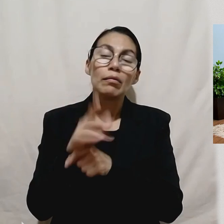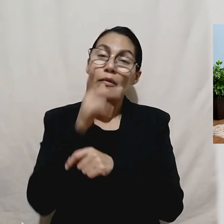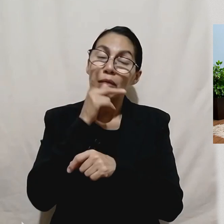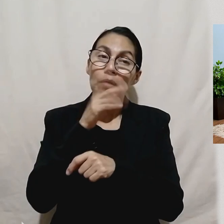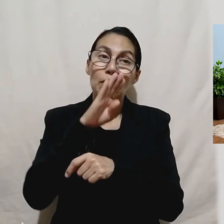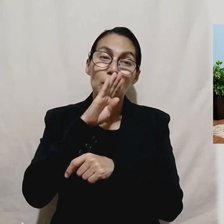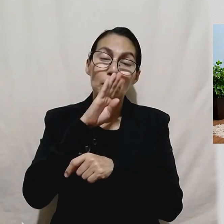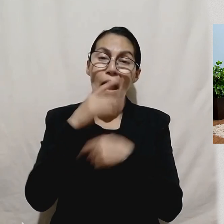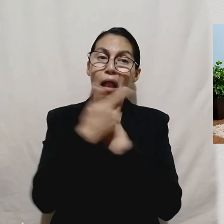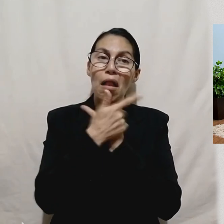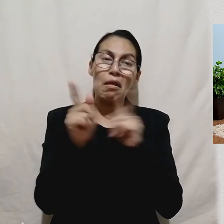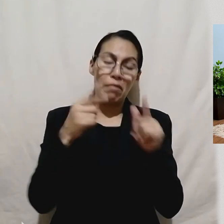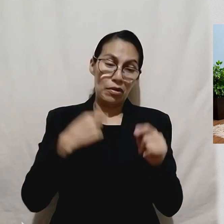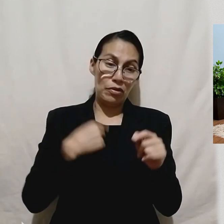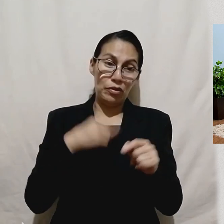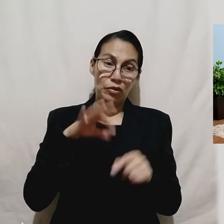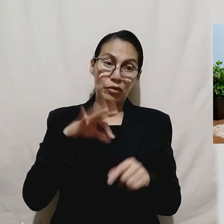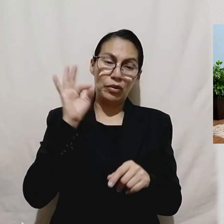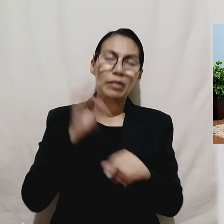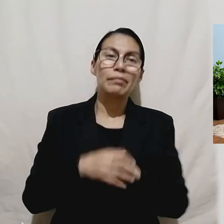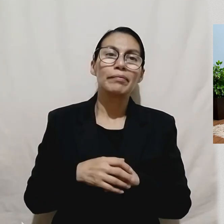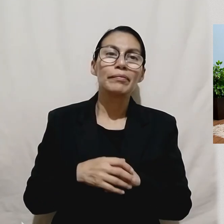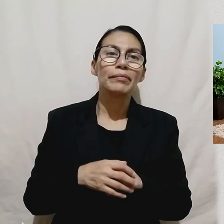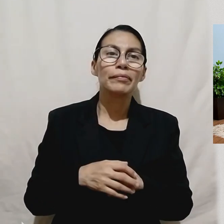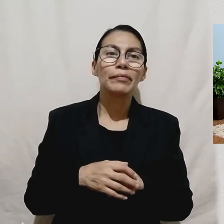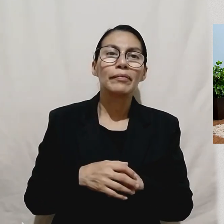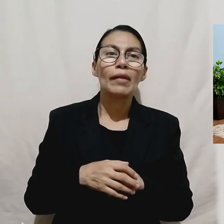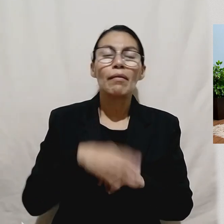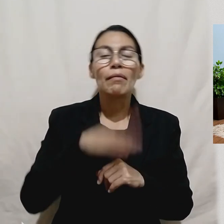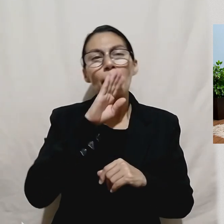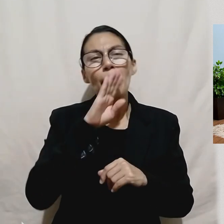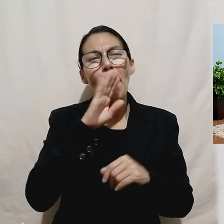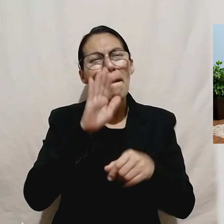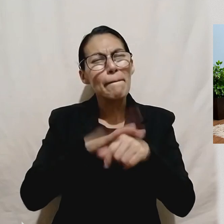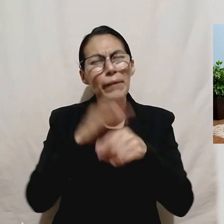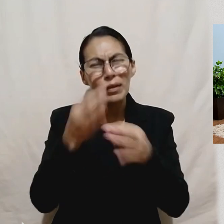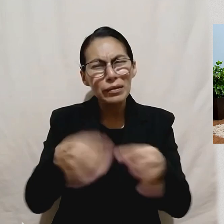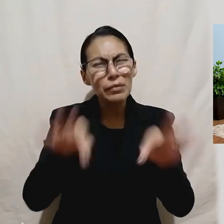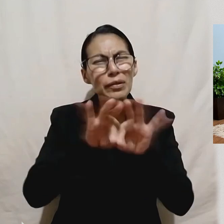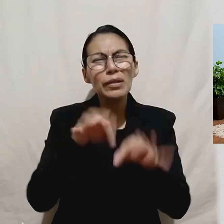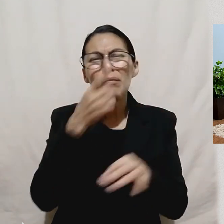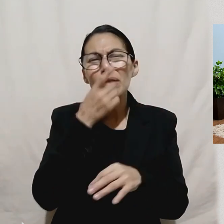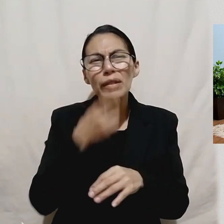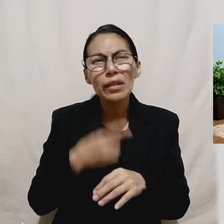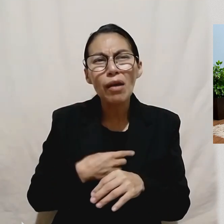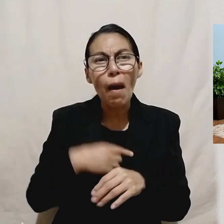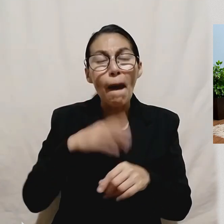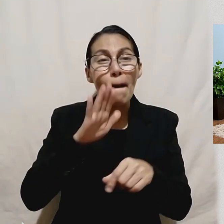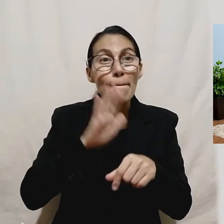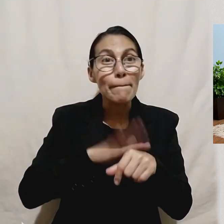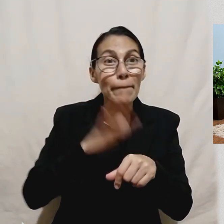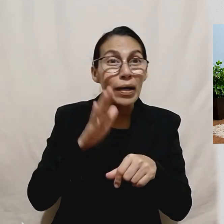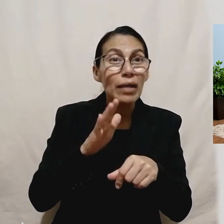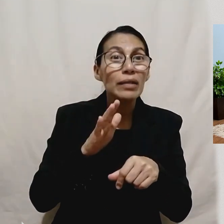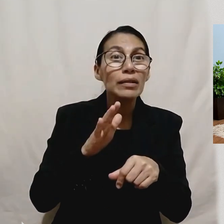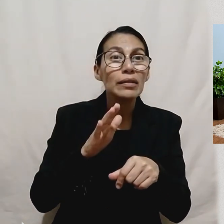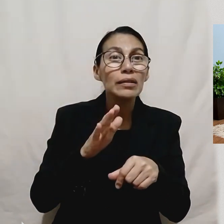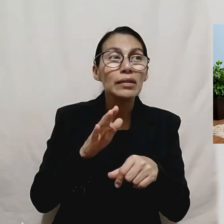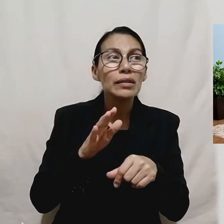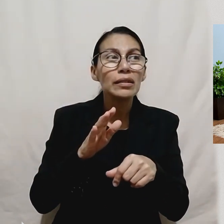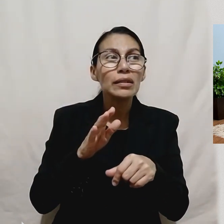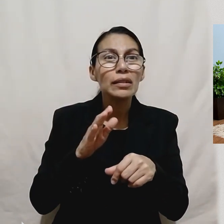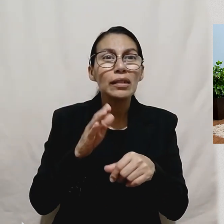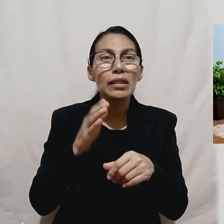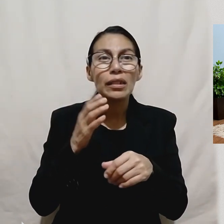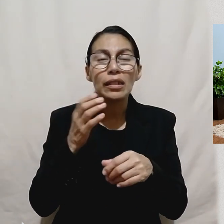la decisión queremos que la tomes tú lo principal mi mamá siempre me lo dijo este más que lo académico mi mamá quería que yo tuviera una